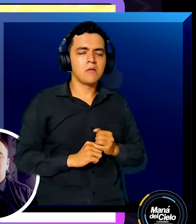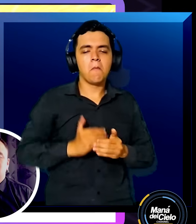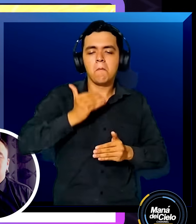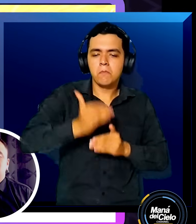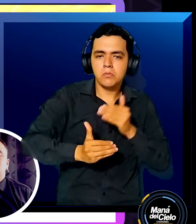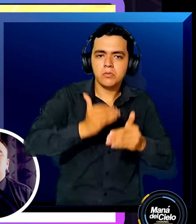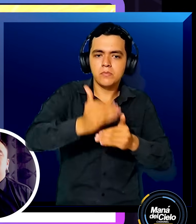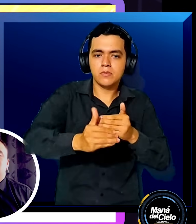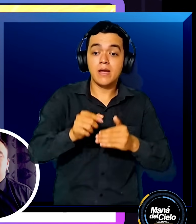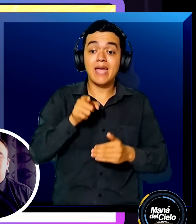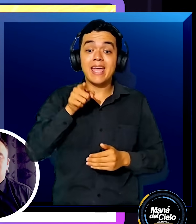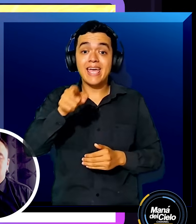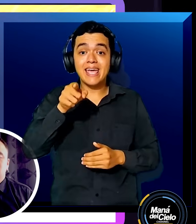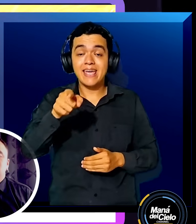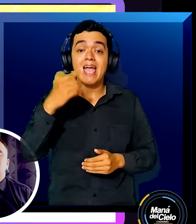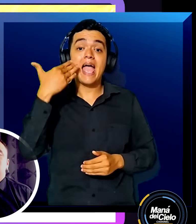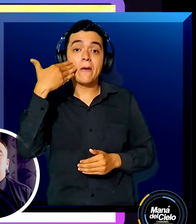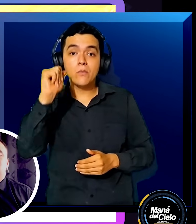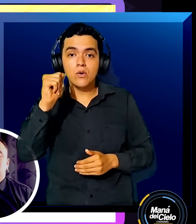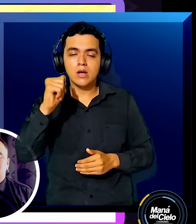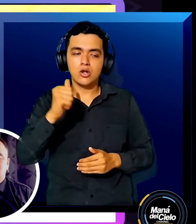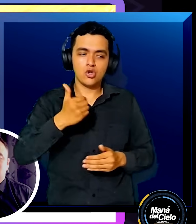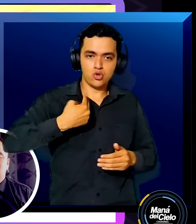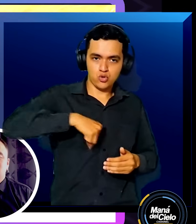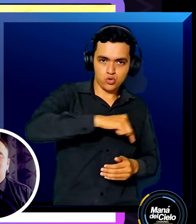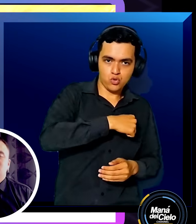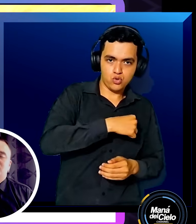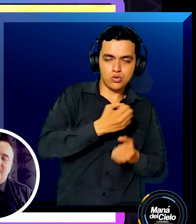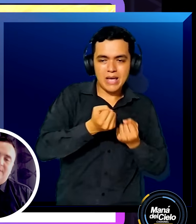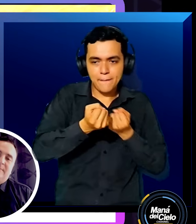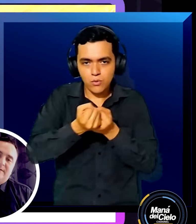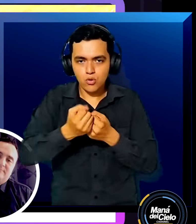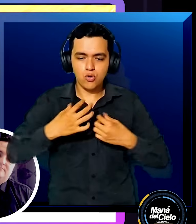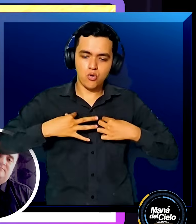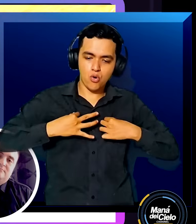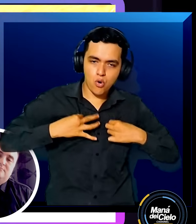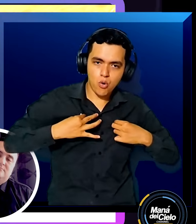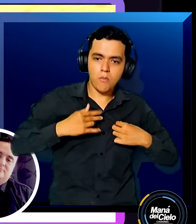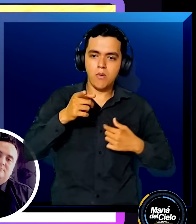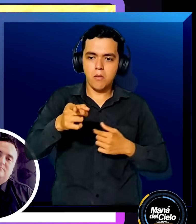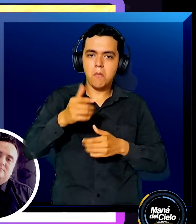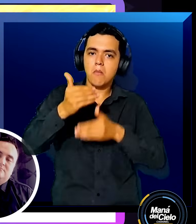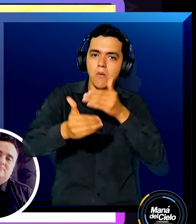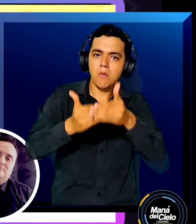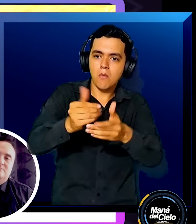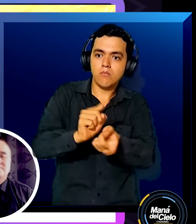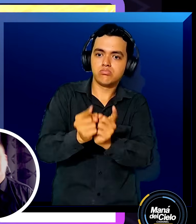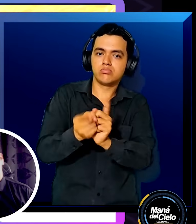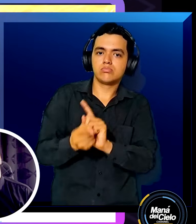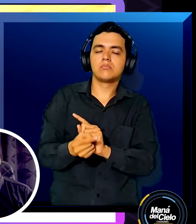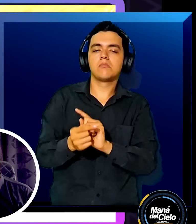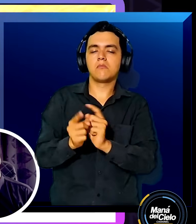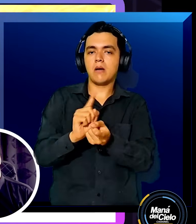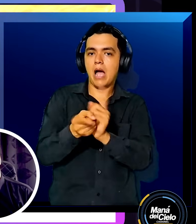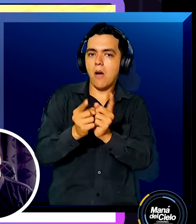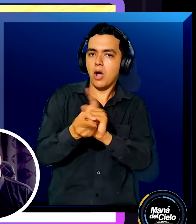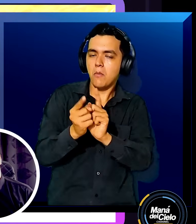pero parece que para hermana Luz Marina no hay más gente que Brenda en este momento.